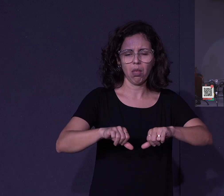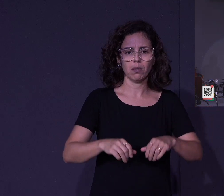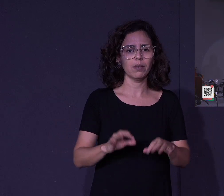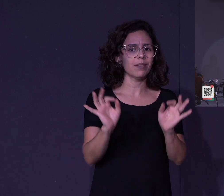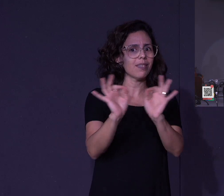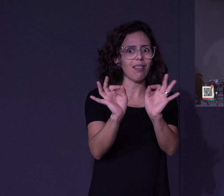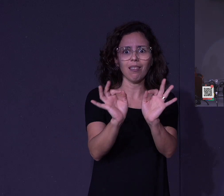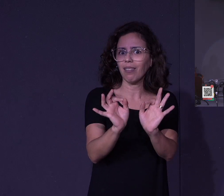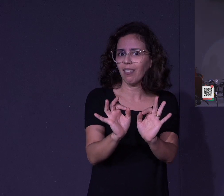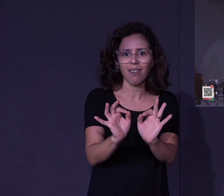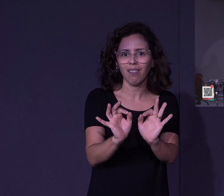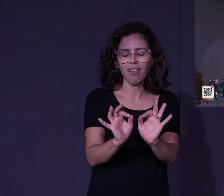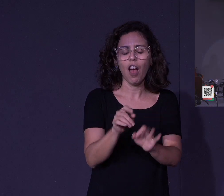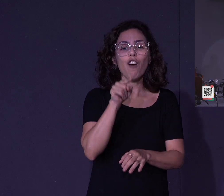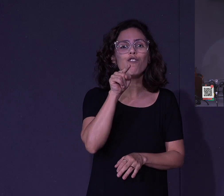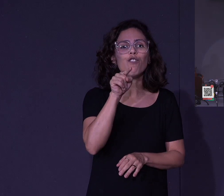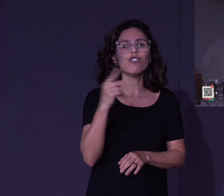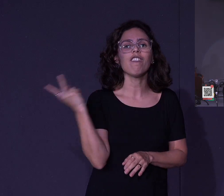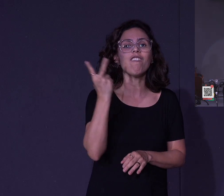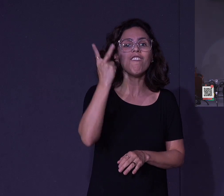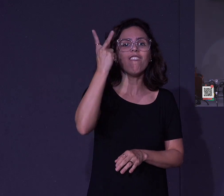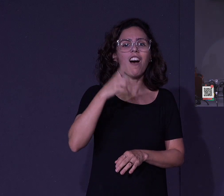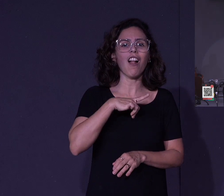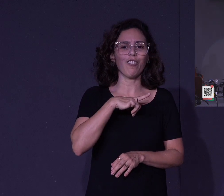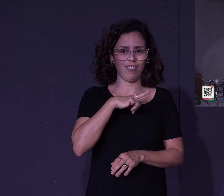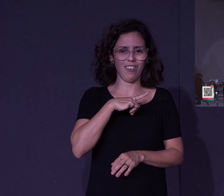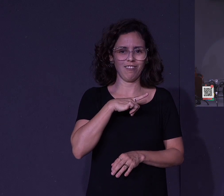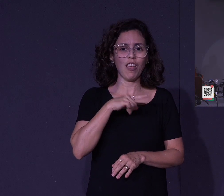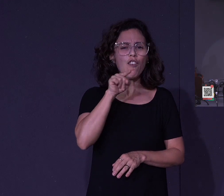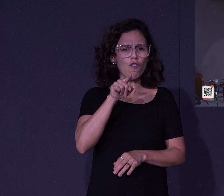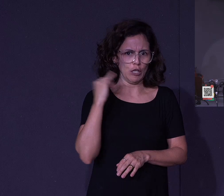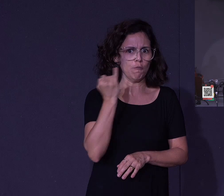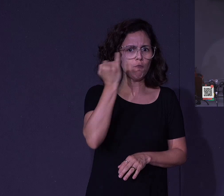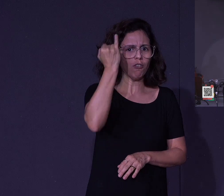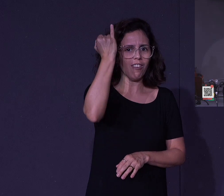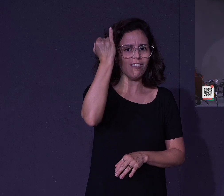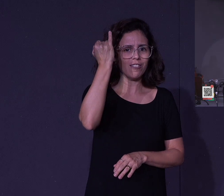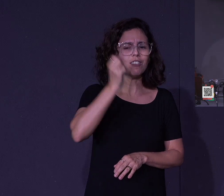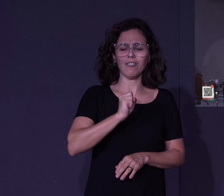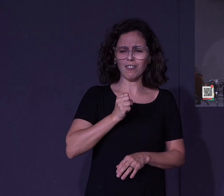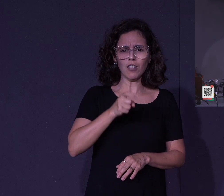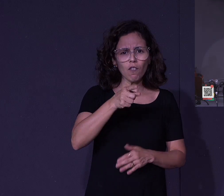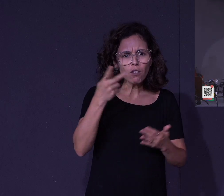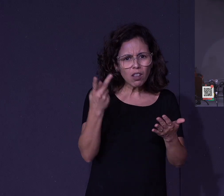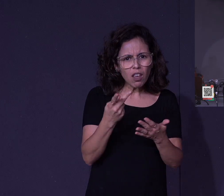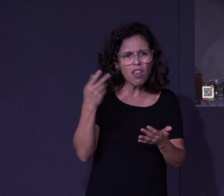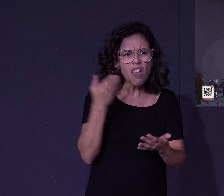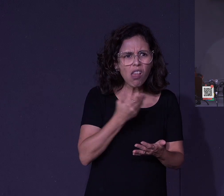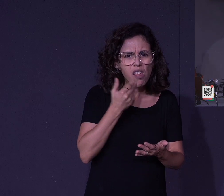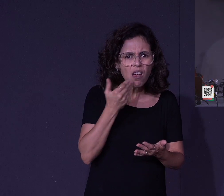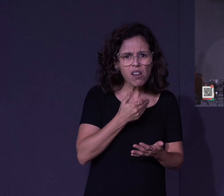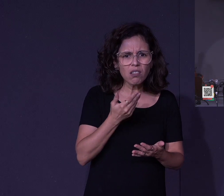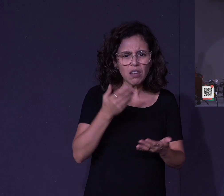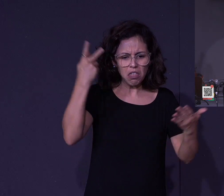planos de Deus. Você nunca foi e nunca será um acidente de percurso. Nunca. Então